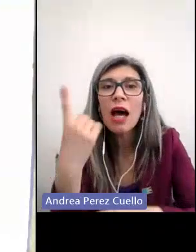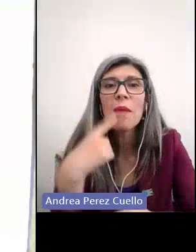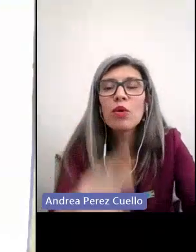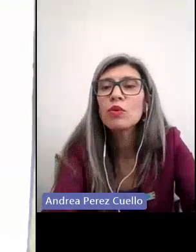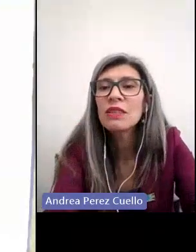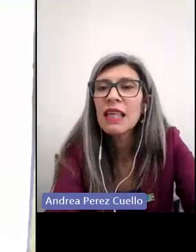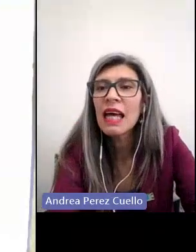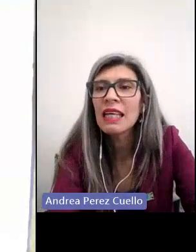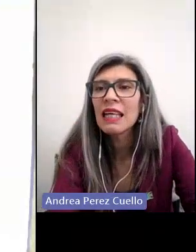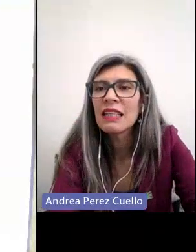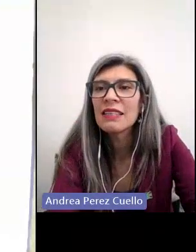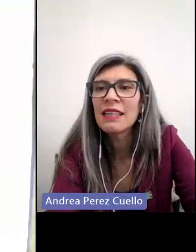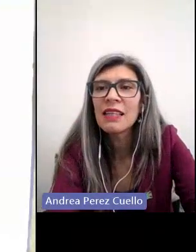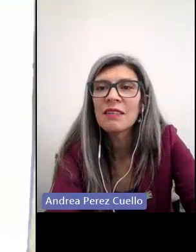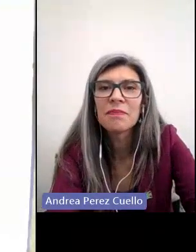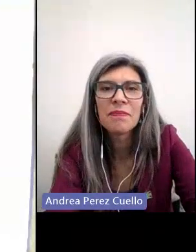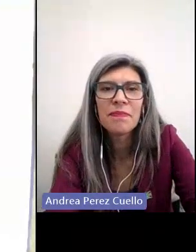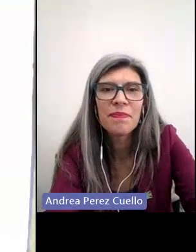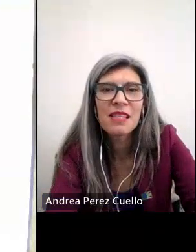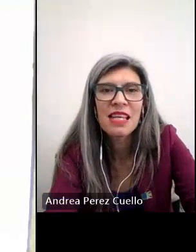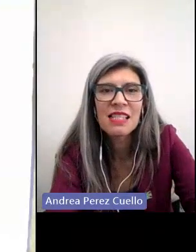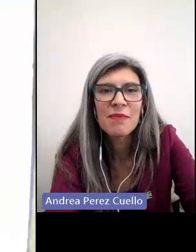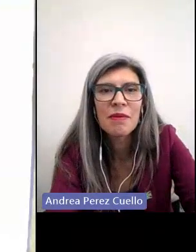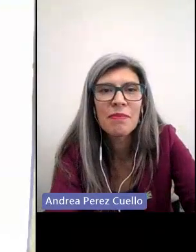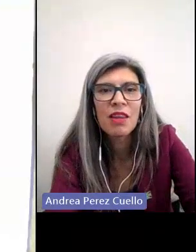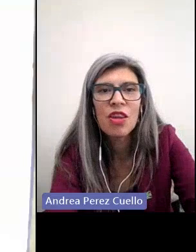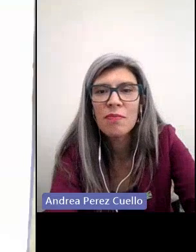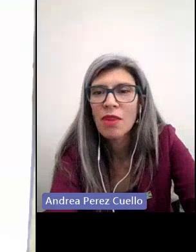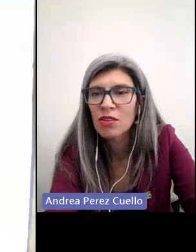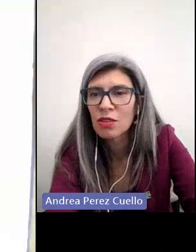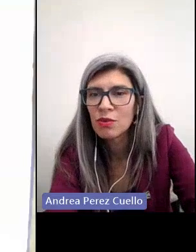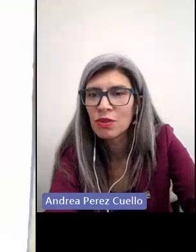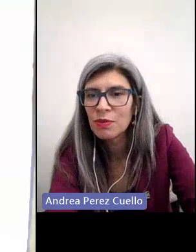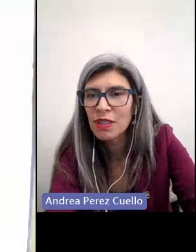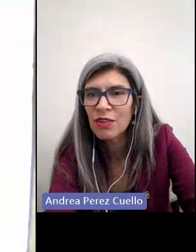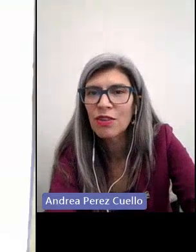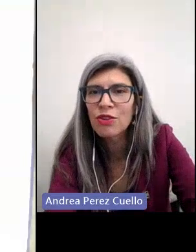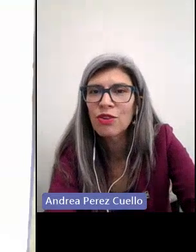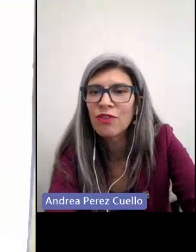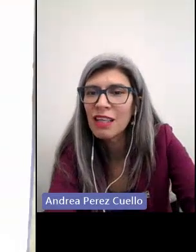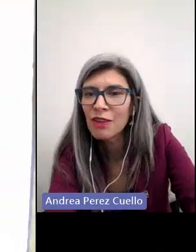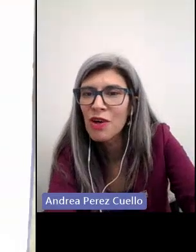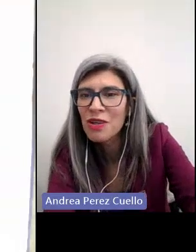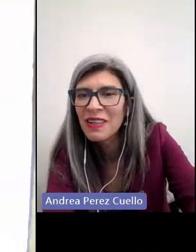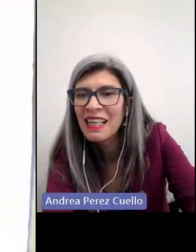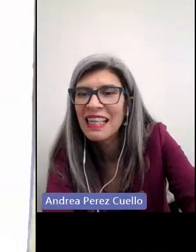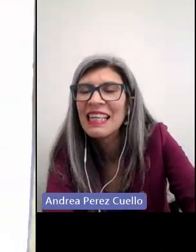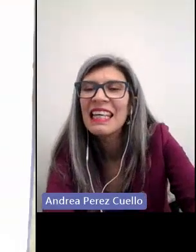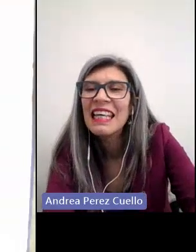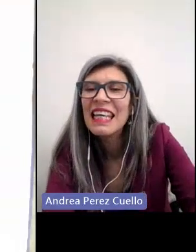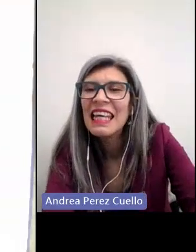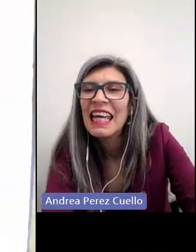Hay una pregunta en el chat que se me perdió. Denme 2 segundos porque no lo estoy viendo.